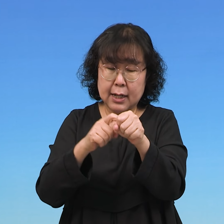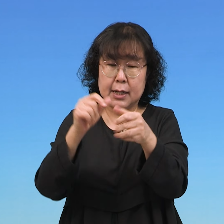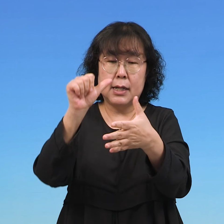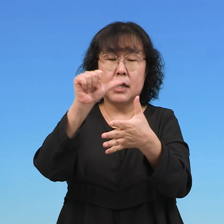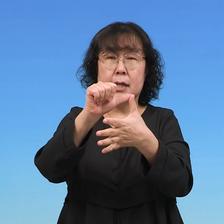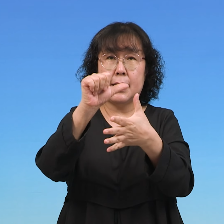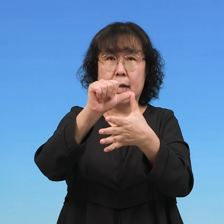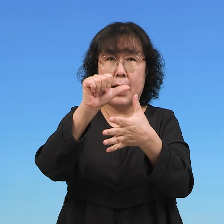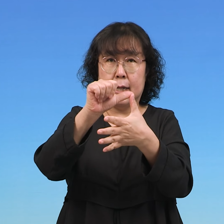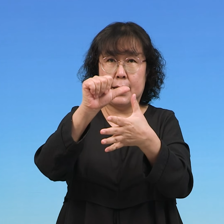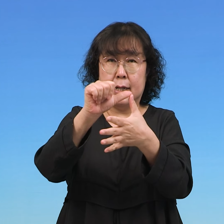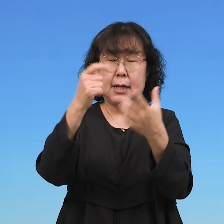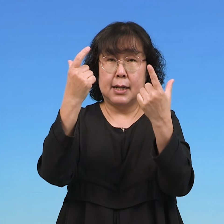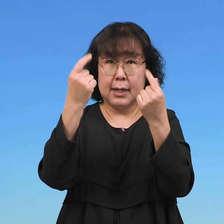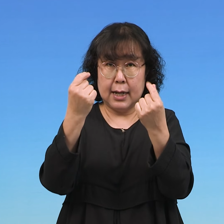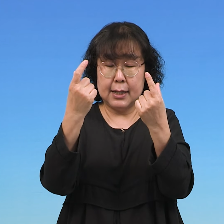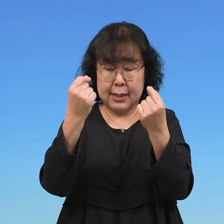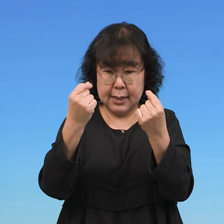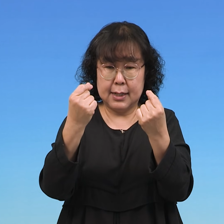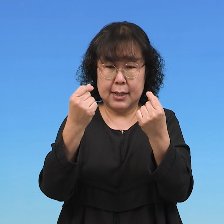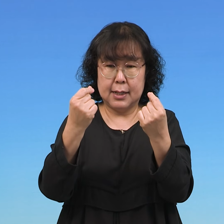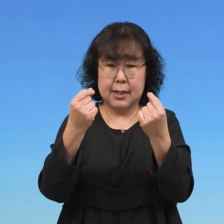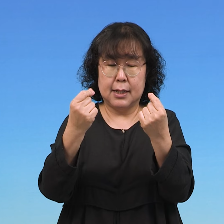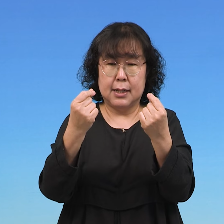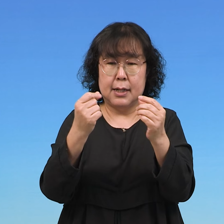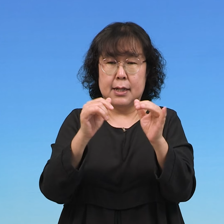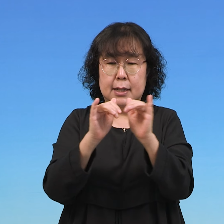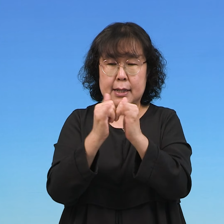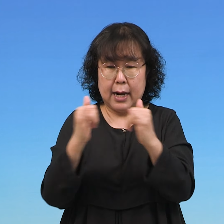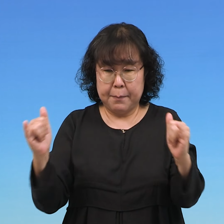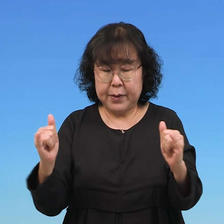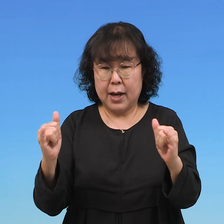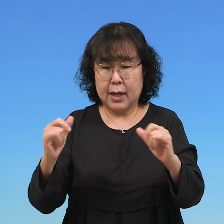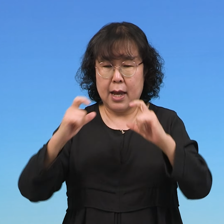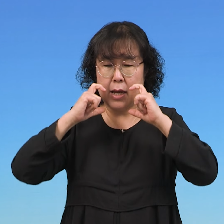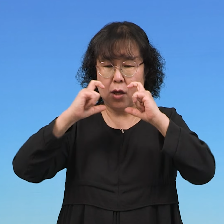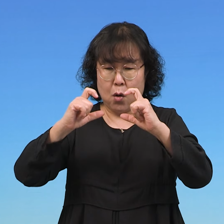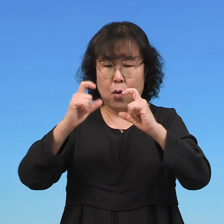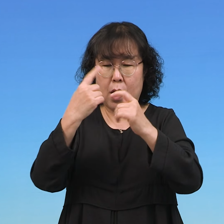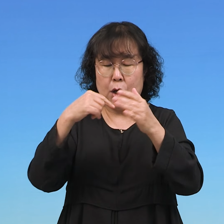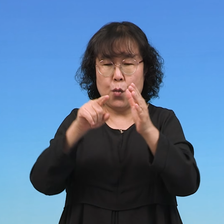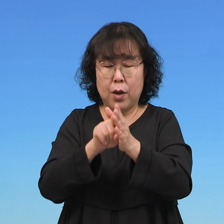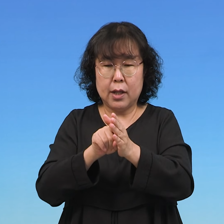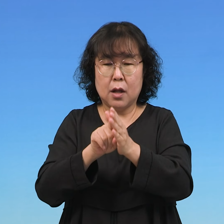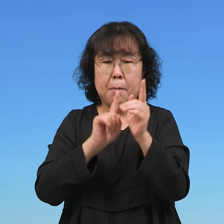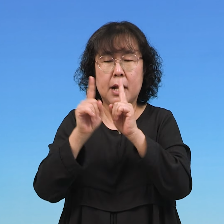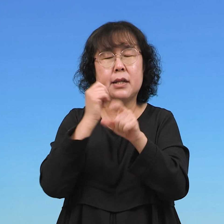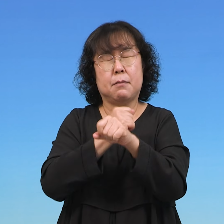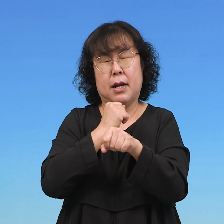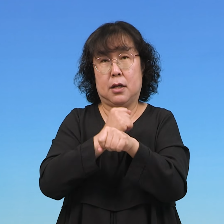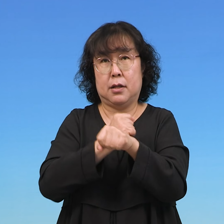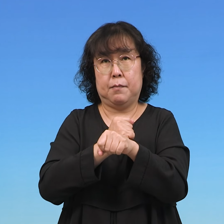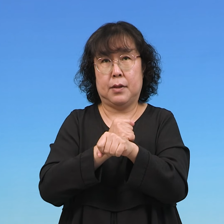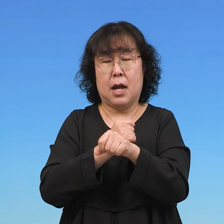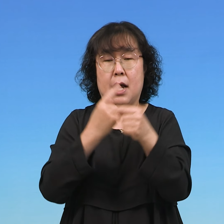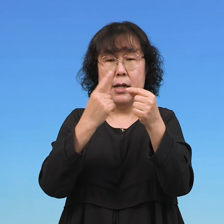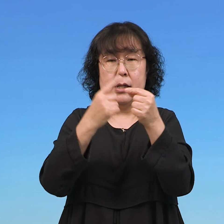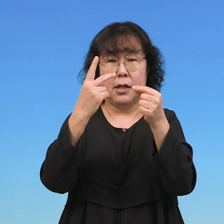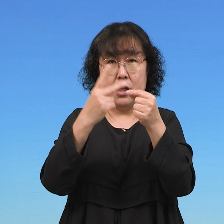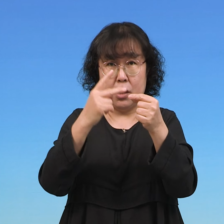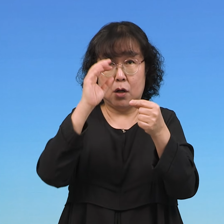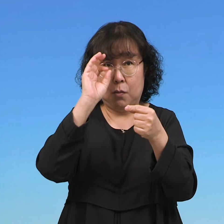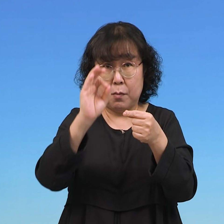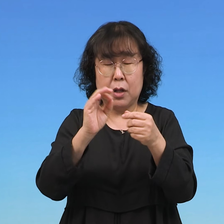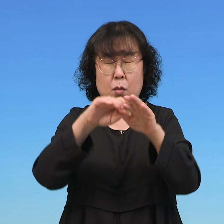같은 인생을 경고하기 위해서 주신 비유거든요. 자, 한번 보시겠습니까? 오늘 본문 바로 앞에 나오는 1절